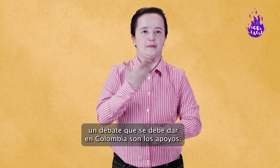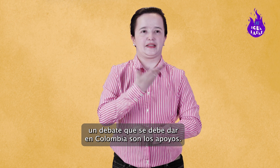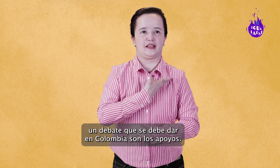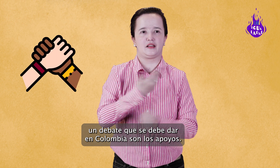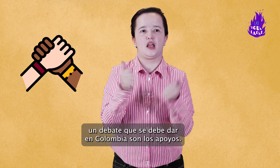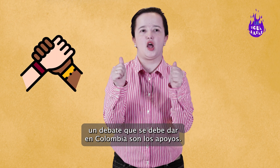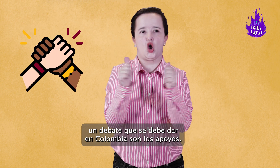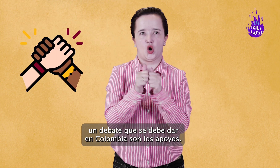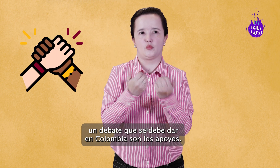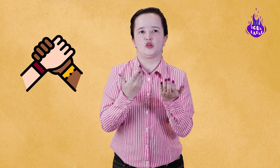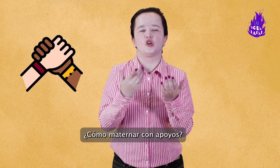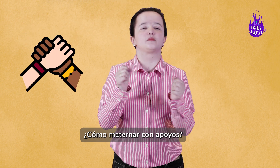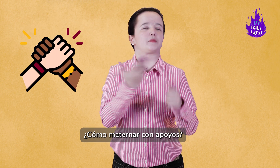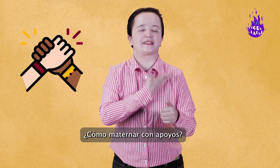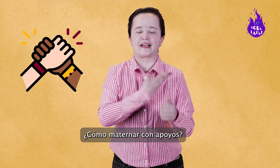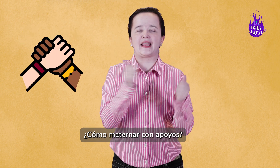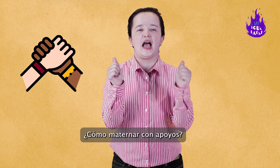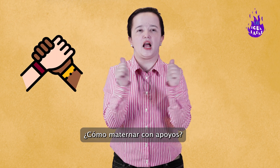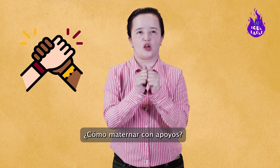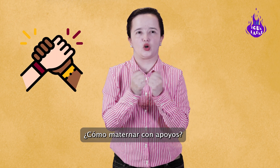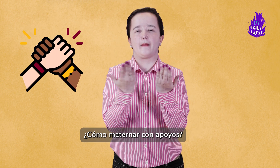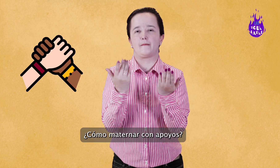Colombia y son los apoyos. ¿Cómo maternar con apoyos?